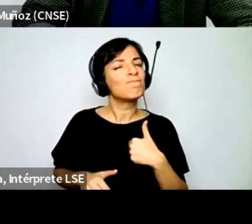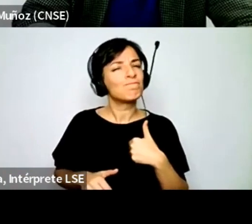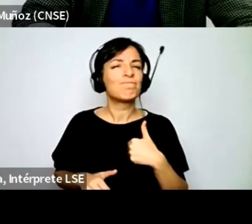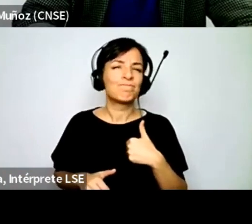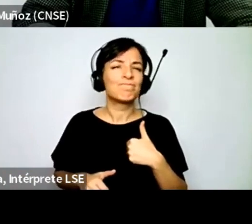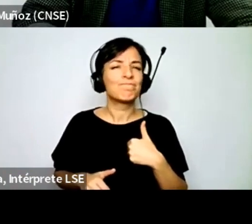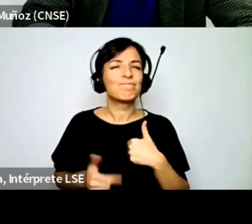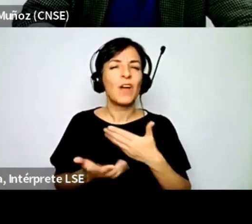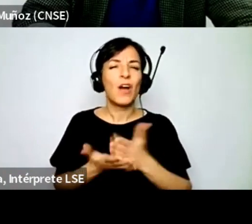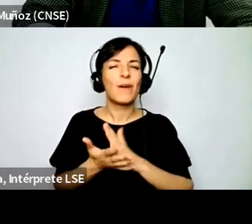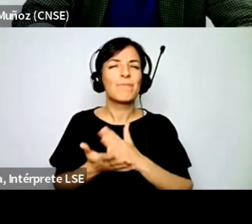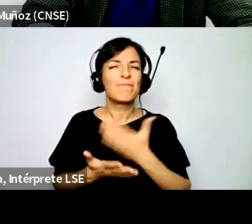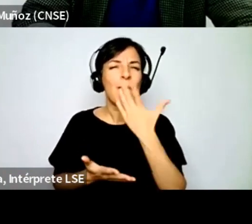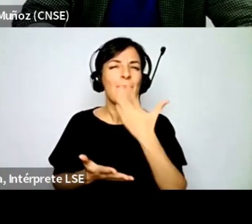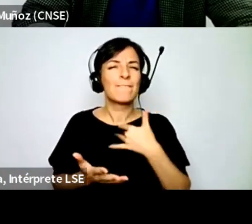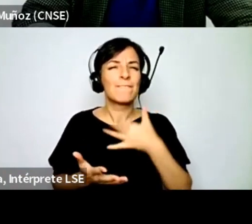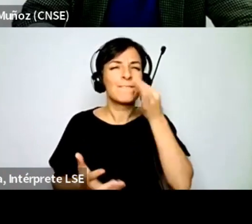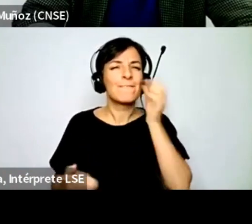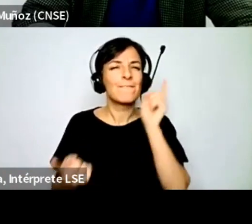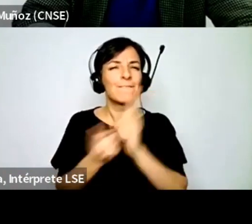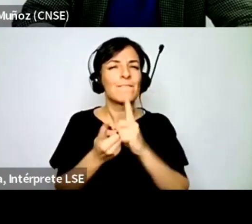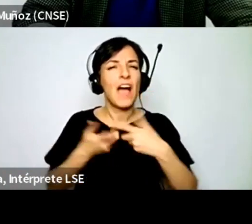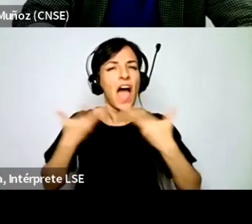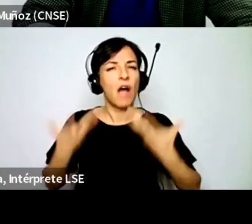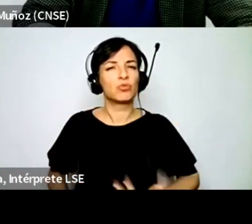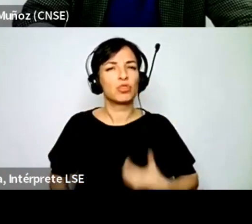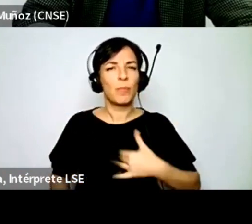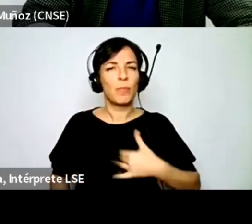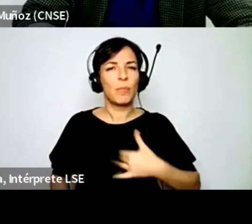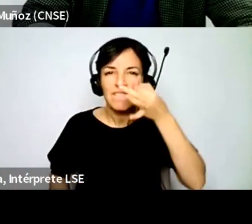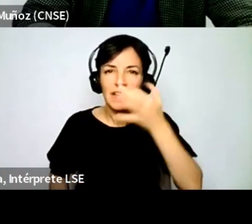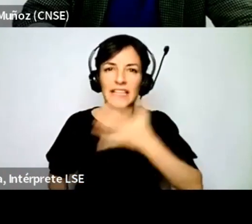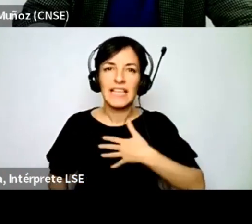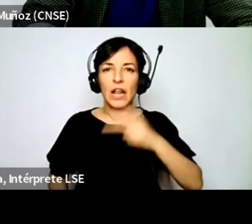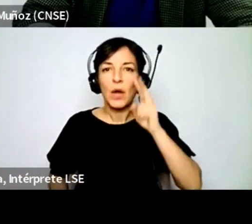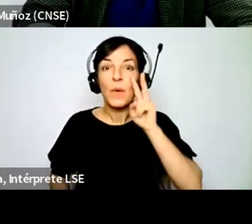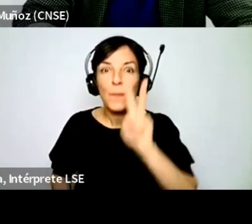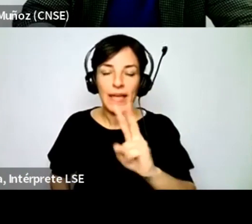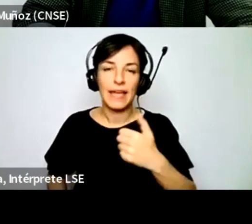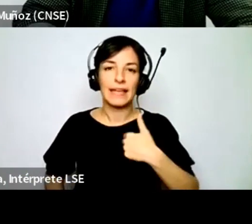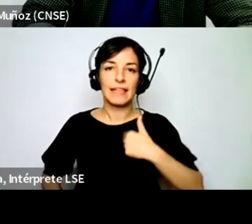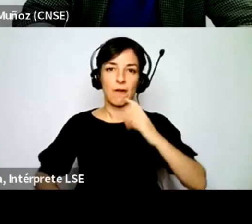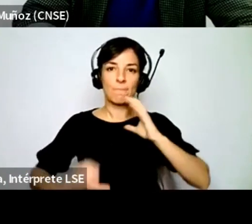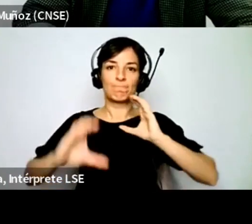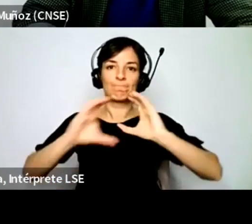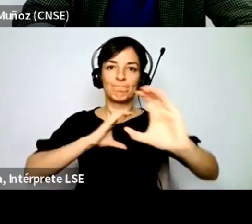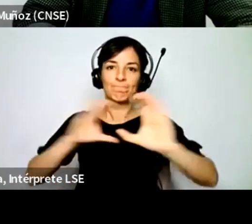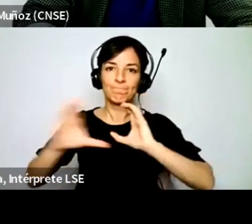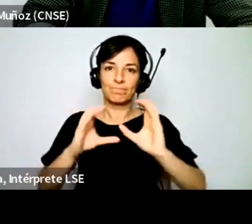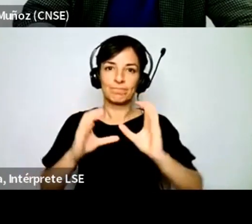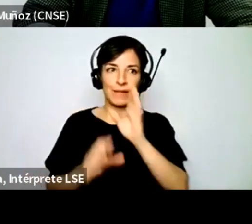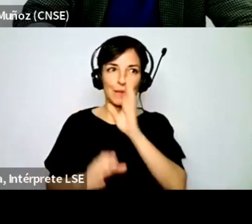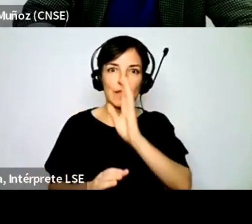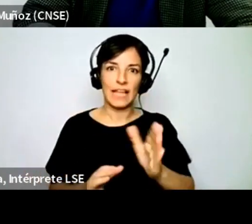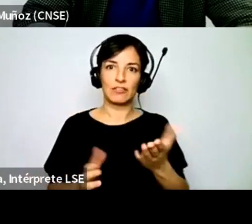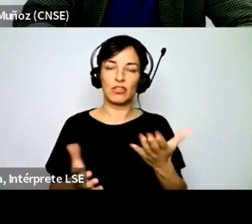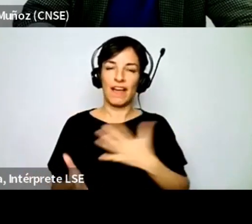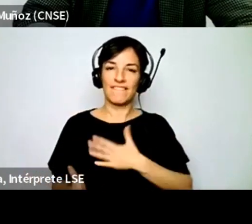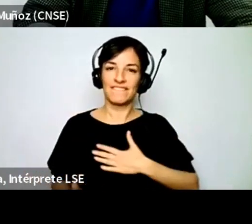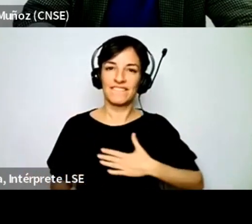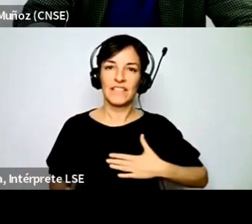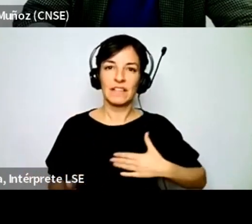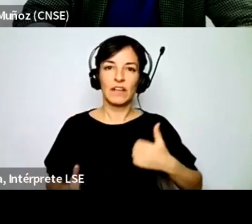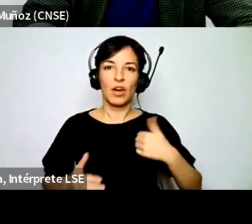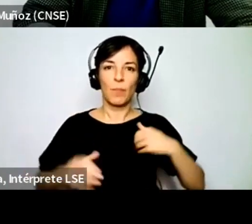en persona, porque quiero ver a la otra persona, porque quiero comunicarme de otra manera, no a